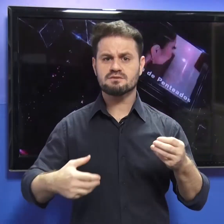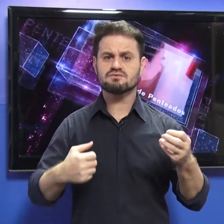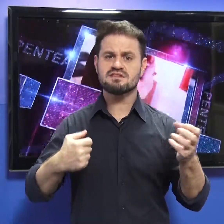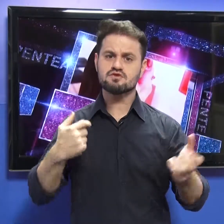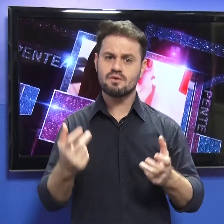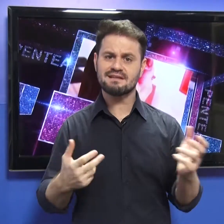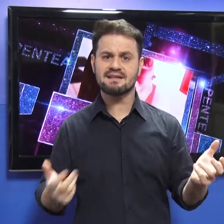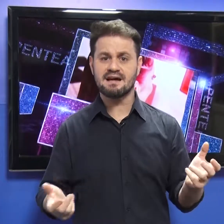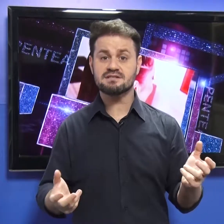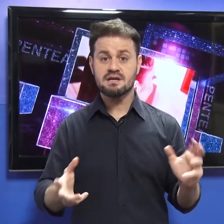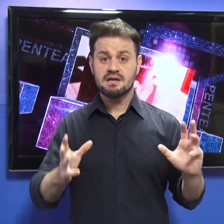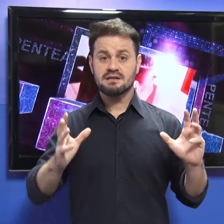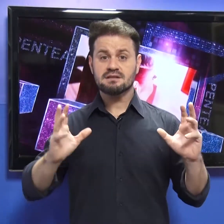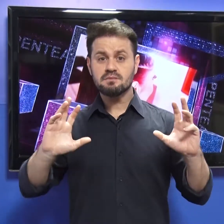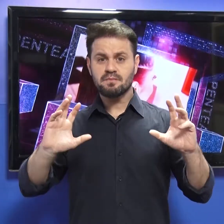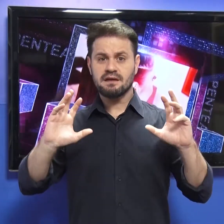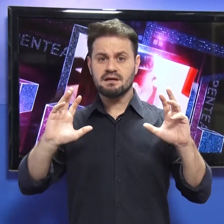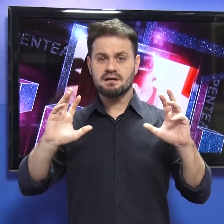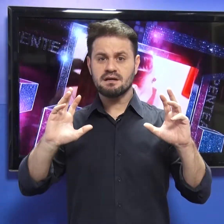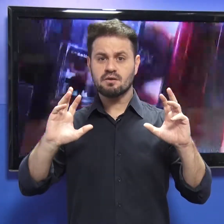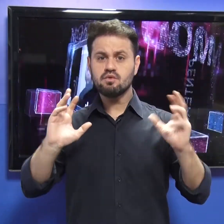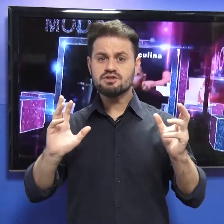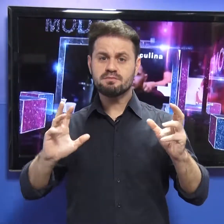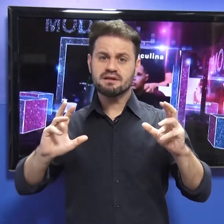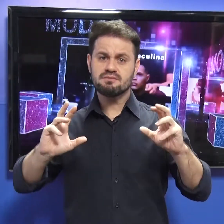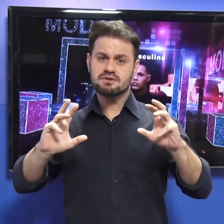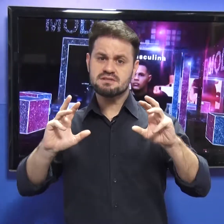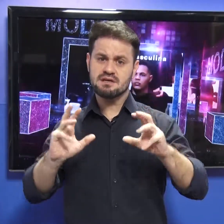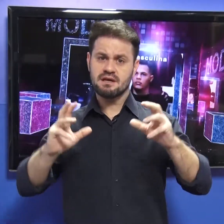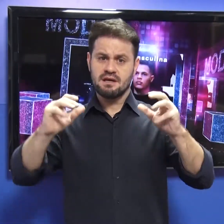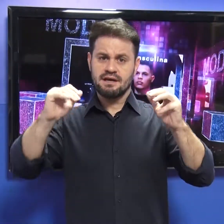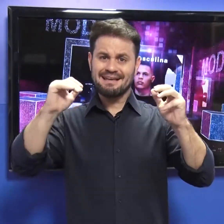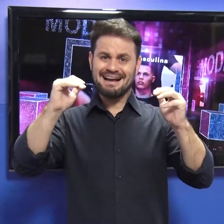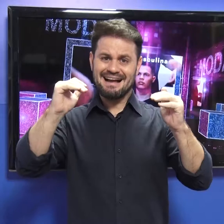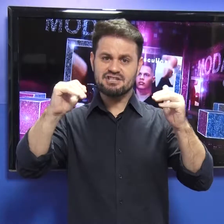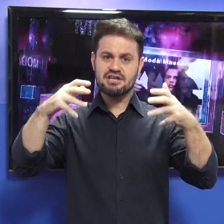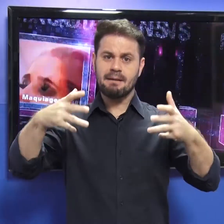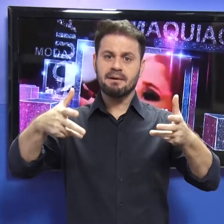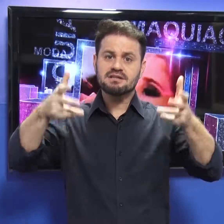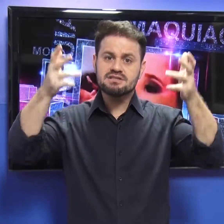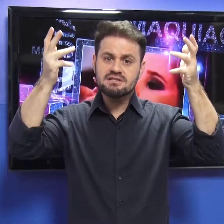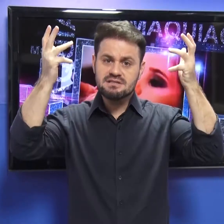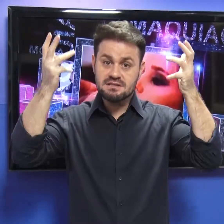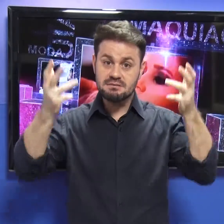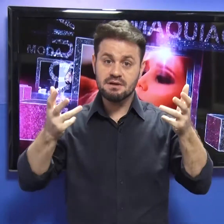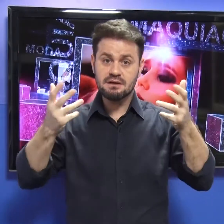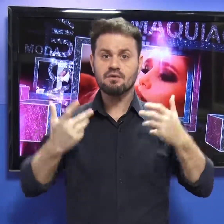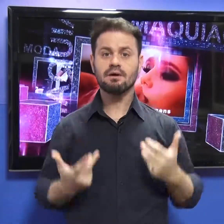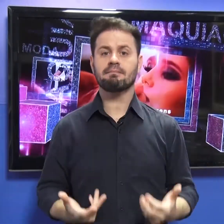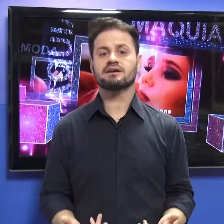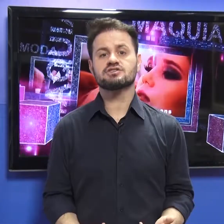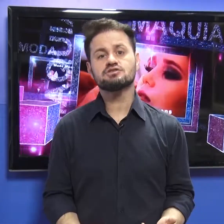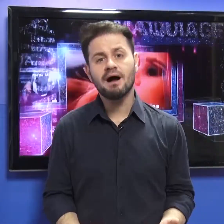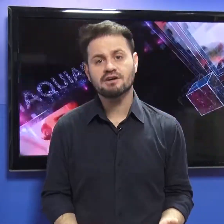com sensualidade então é cuide para que você encaixa a parte de cima com a parte de baixo